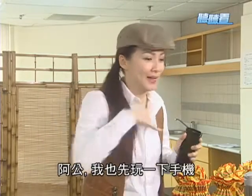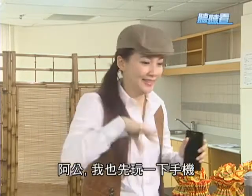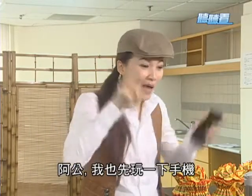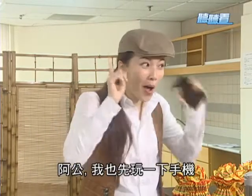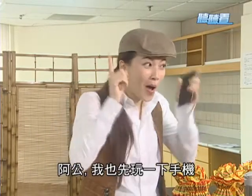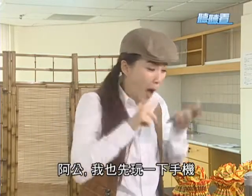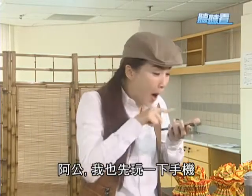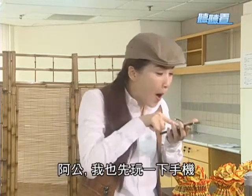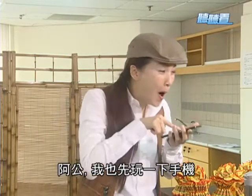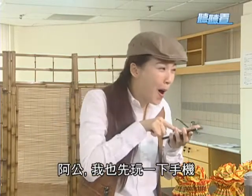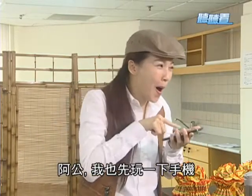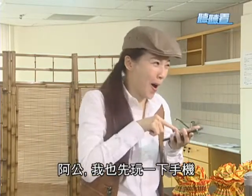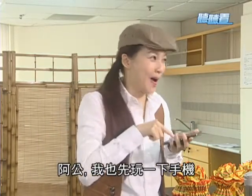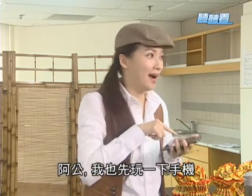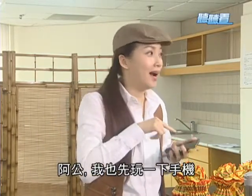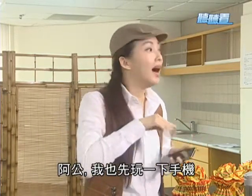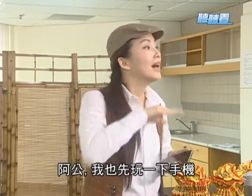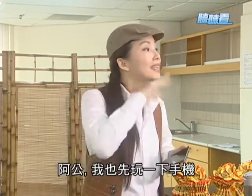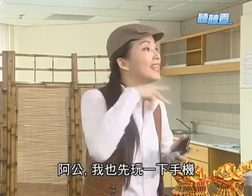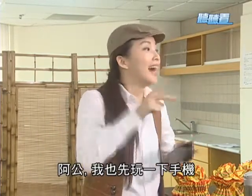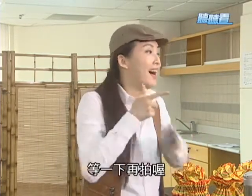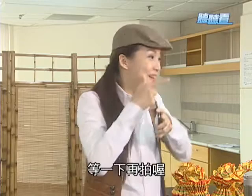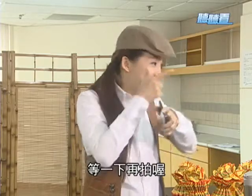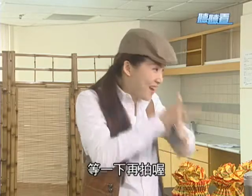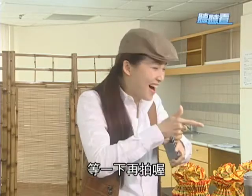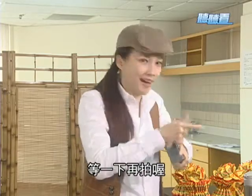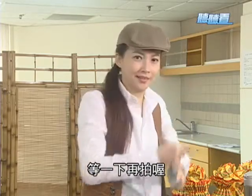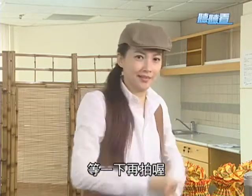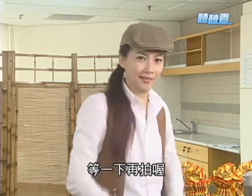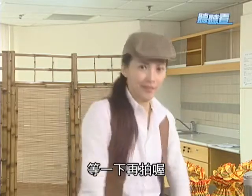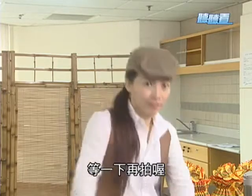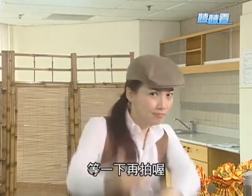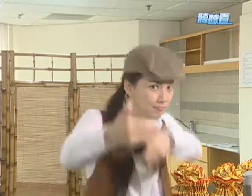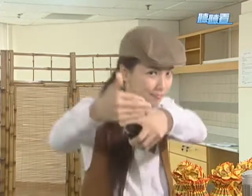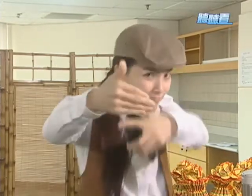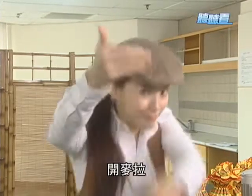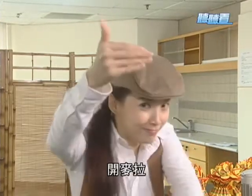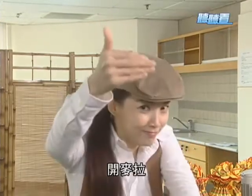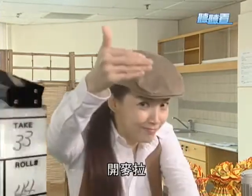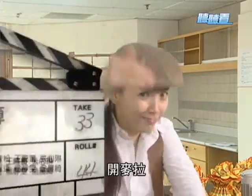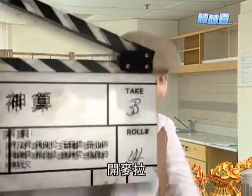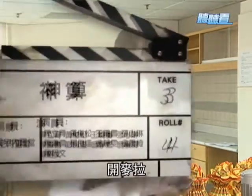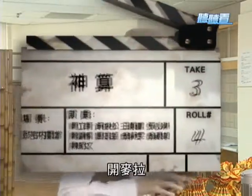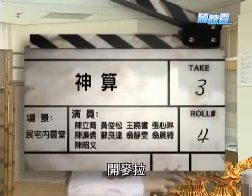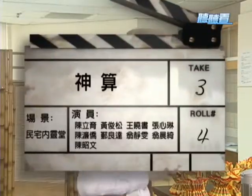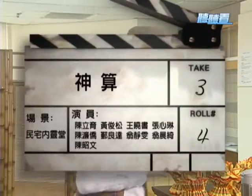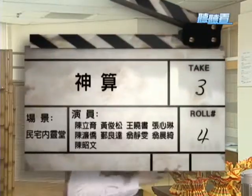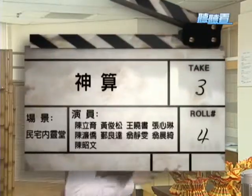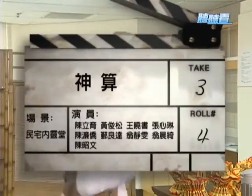我也先玩一下手机，等一下再拍哈。Camera，